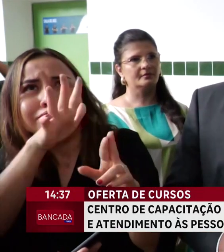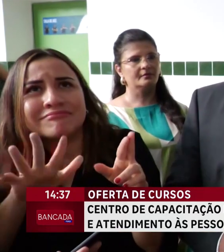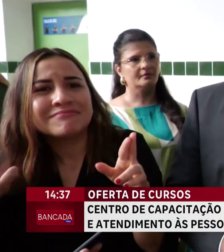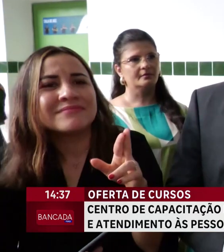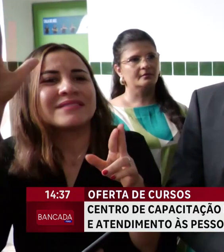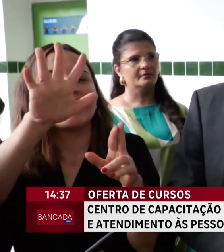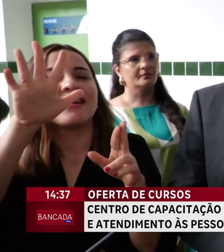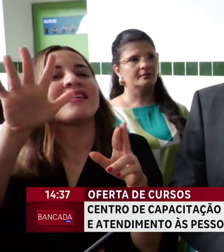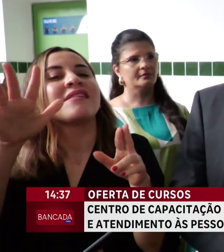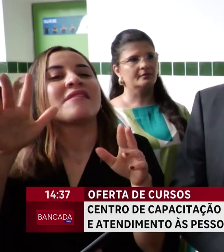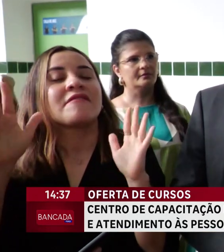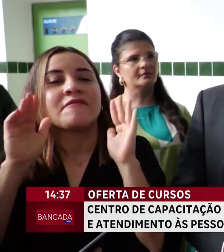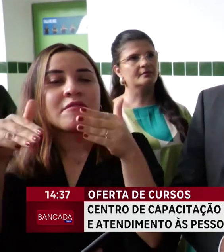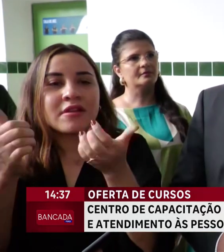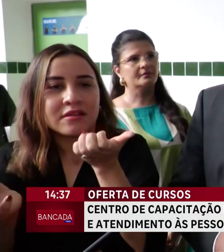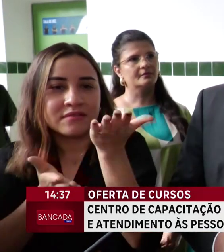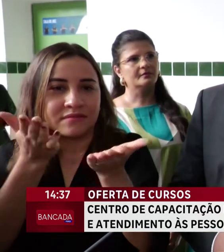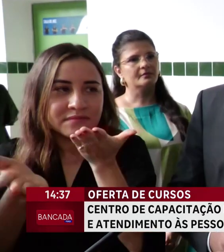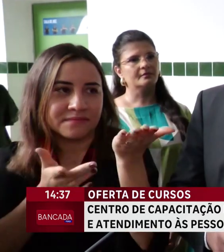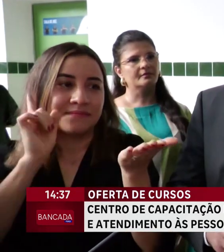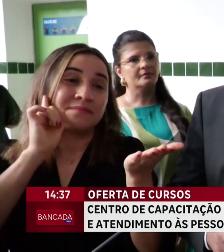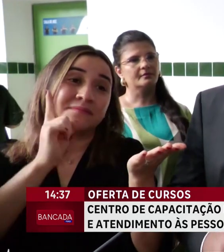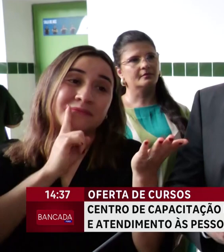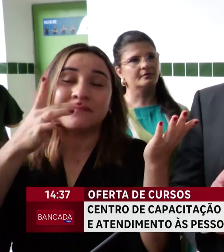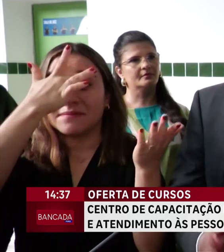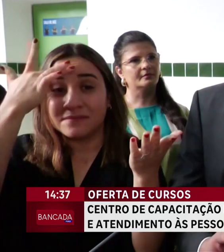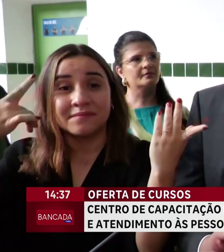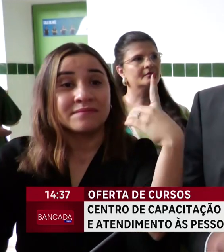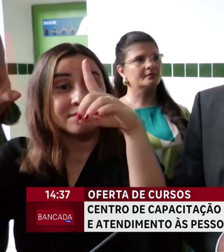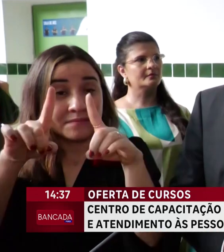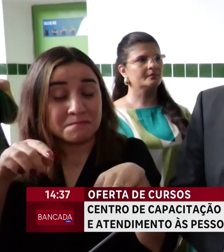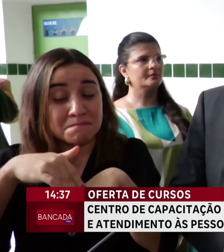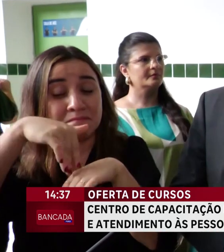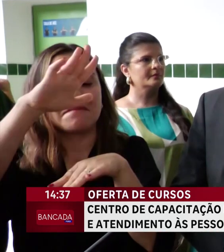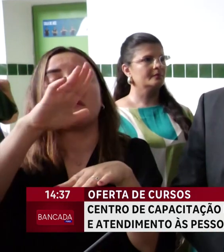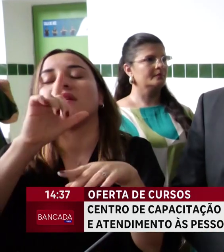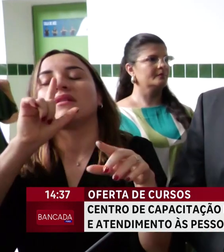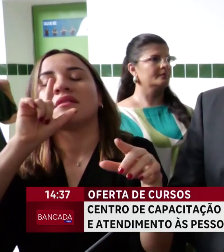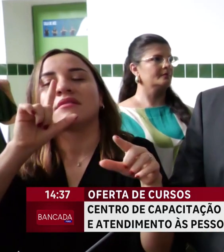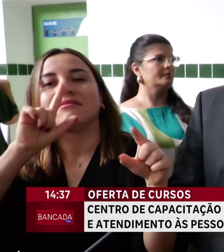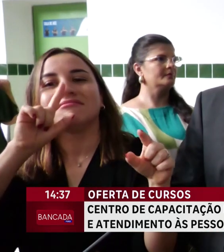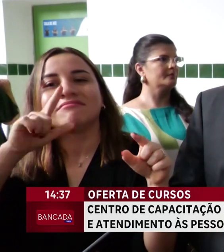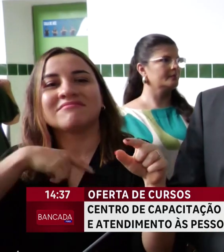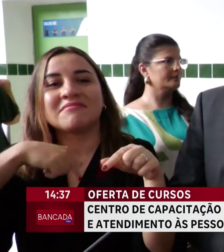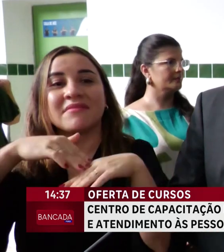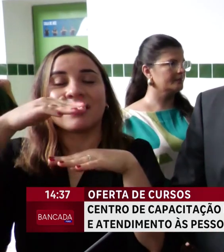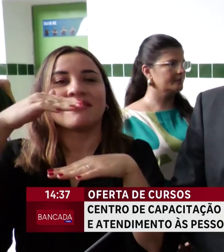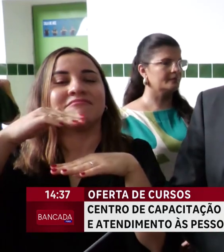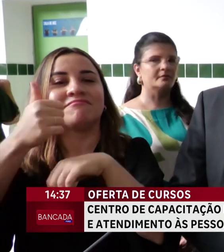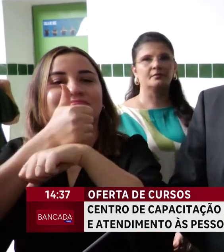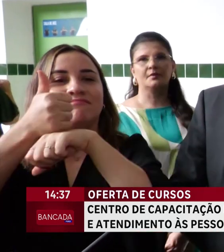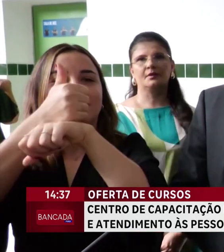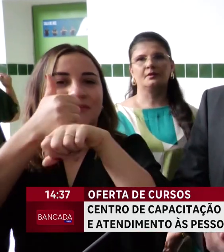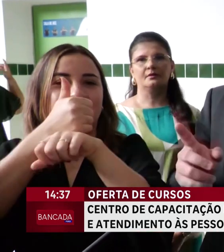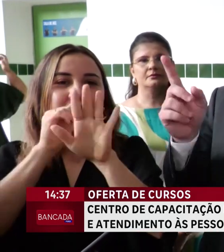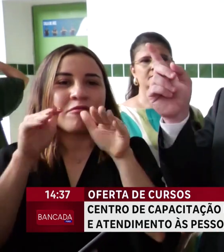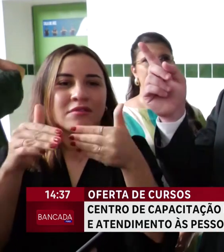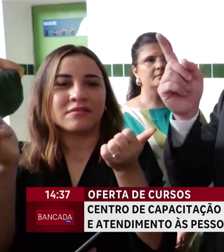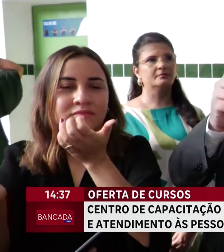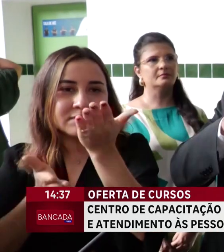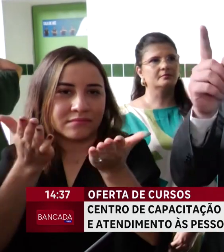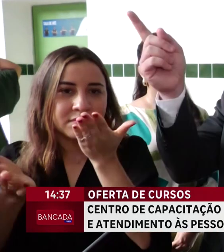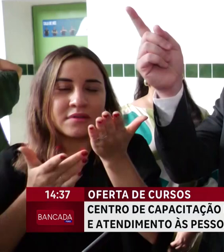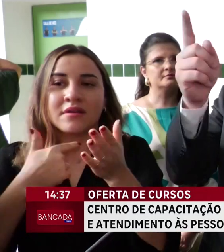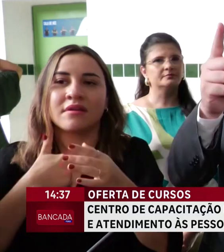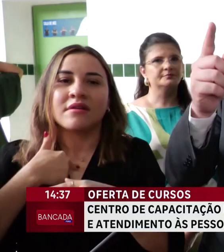no atendimento à pessoa com deficiência, vai se tornar cada vez mais essa referência nesse atendimento. Eu passei vindo